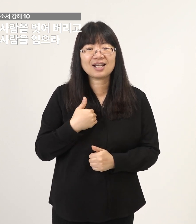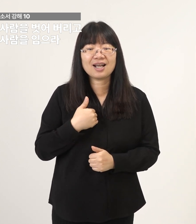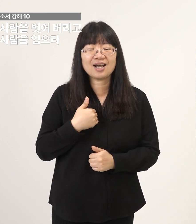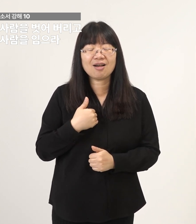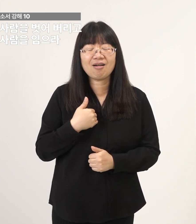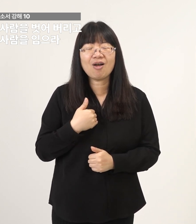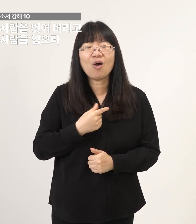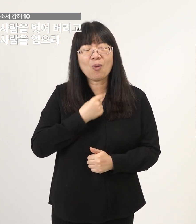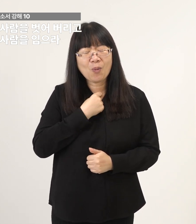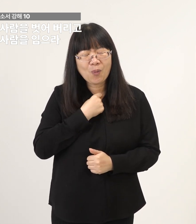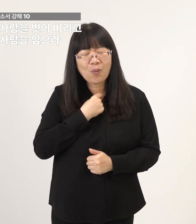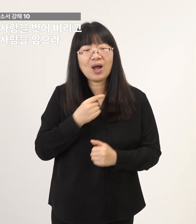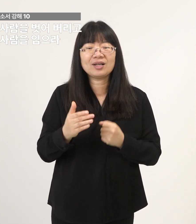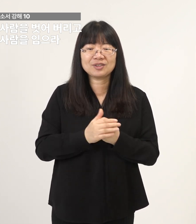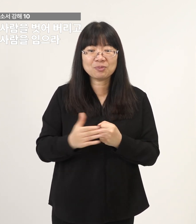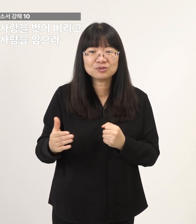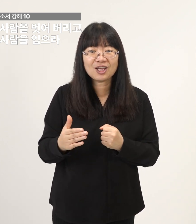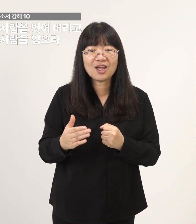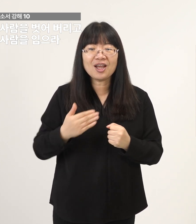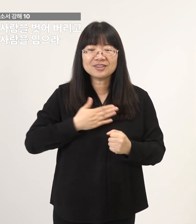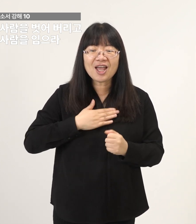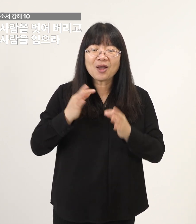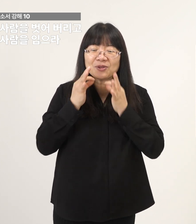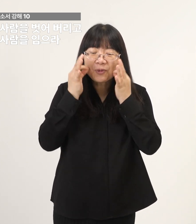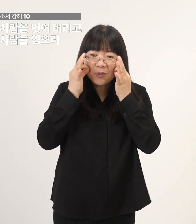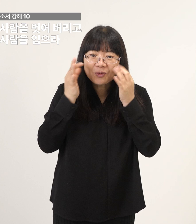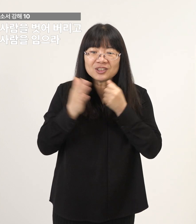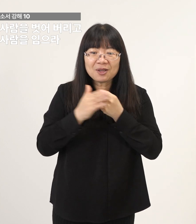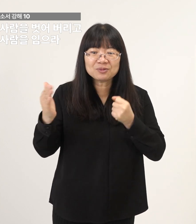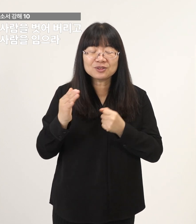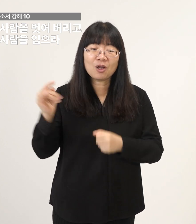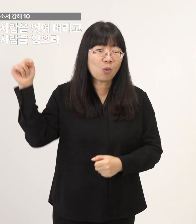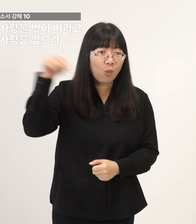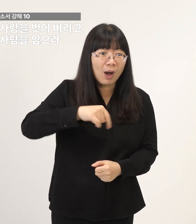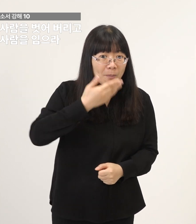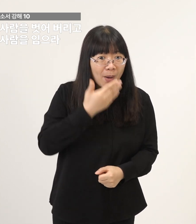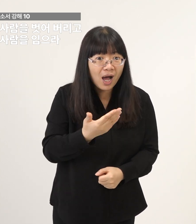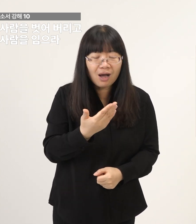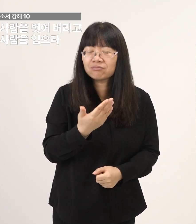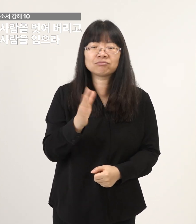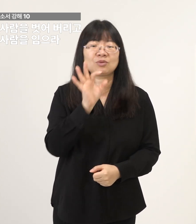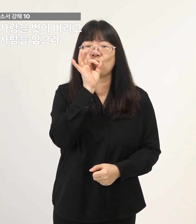자의적으로 나가고 싶다고 나올 수 있는 공간과 자리가 절대 아닙니다.